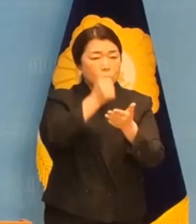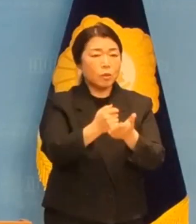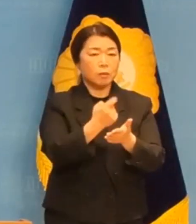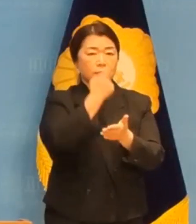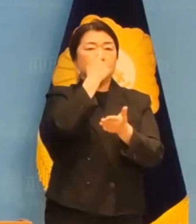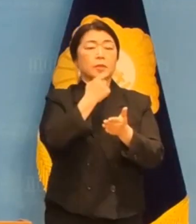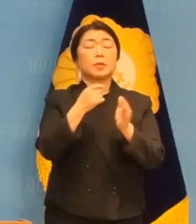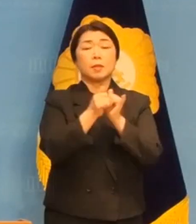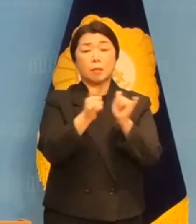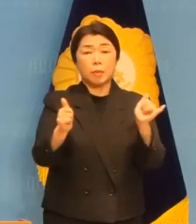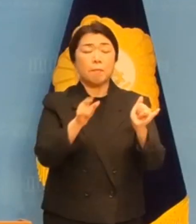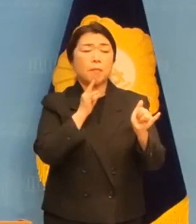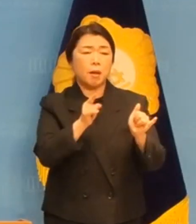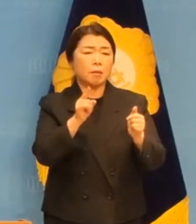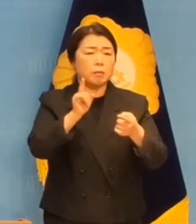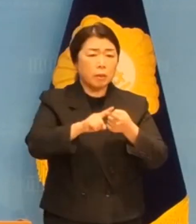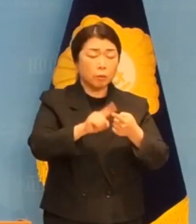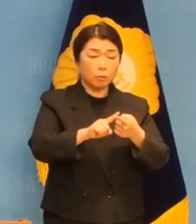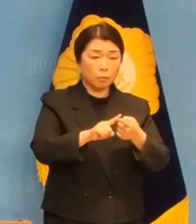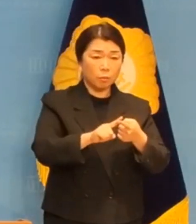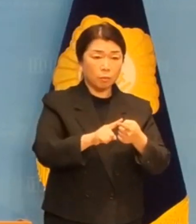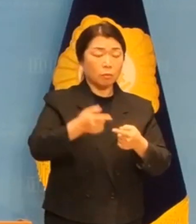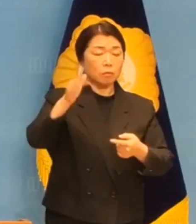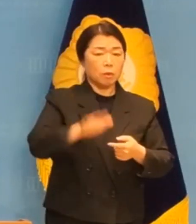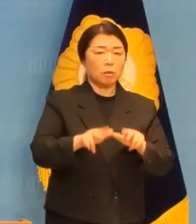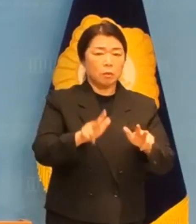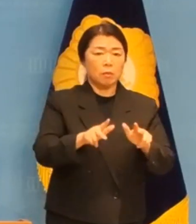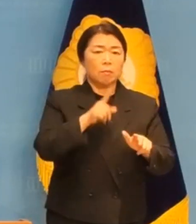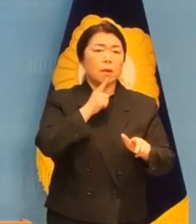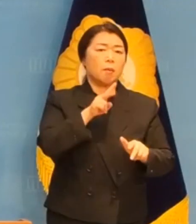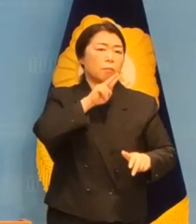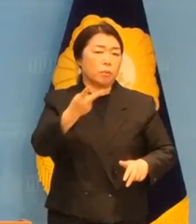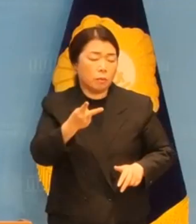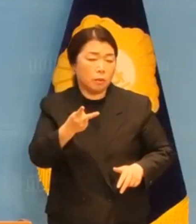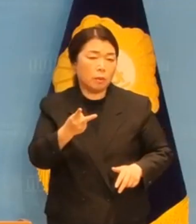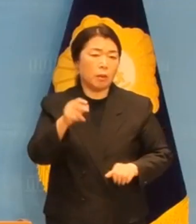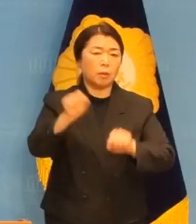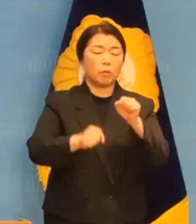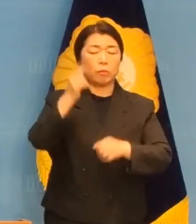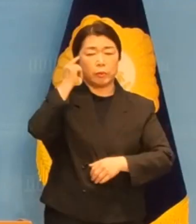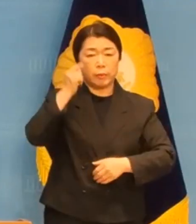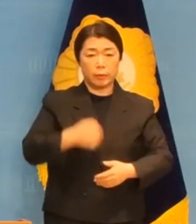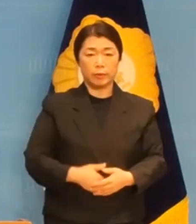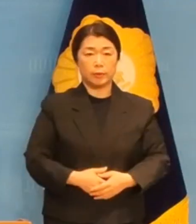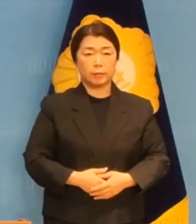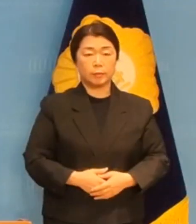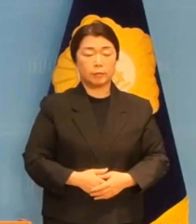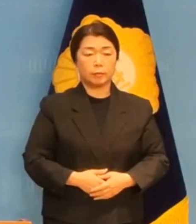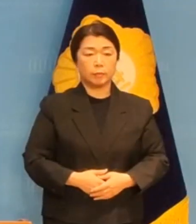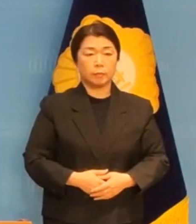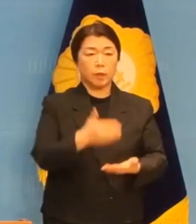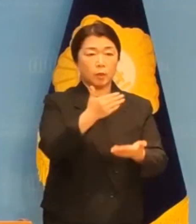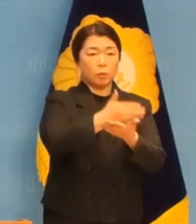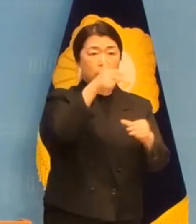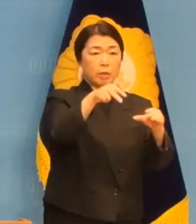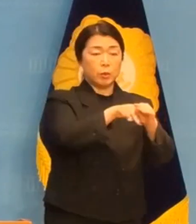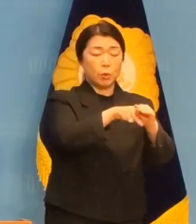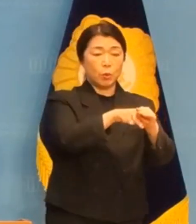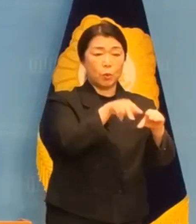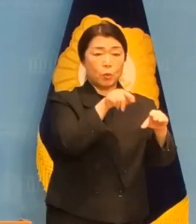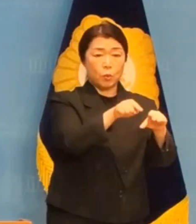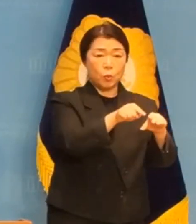뒤집고 있습니다. 통일교 민주당 게이트의 진실을 밝힌 유일한 해법은